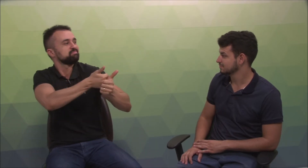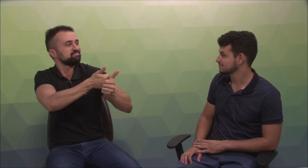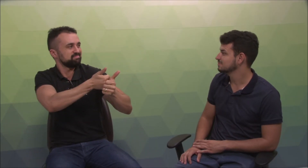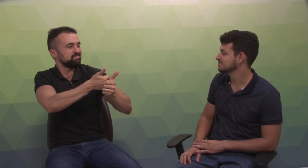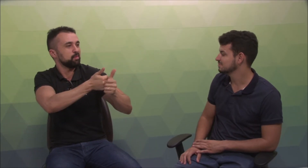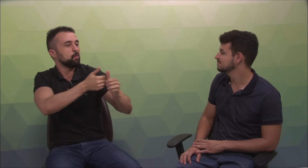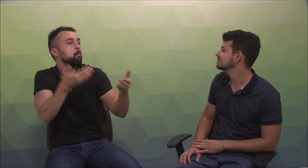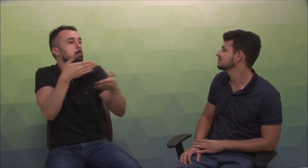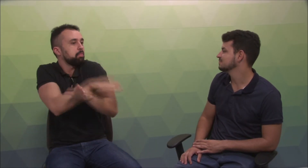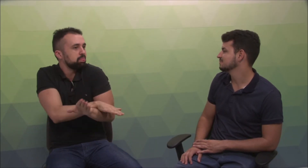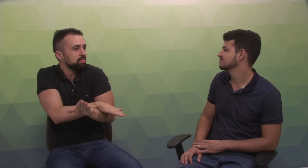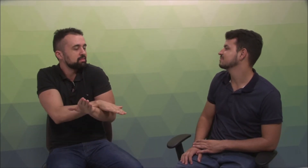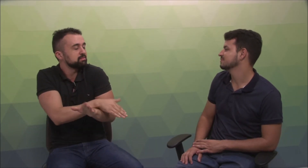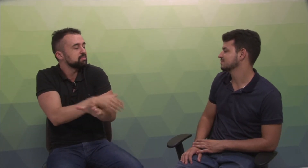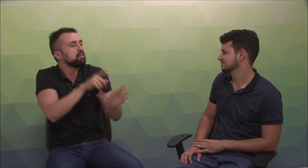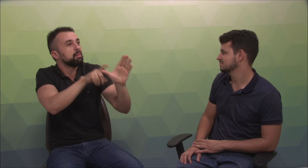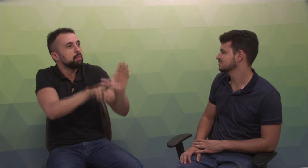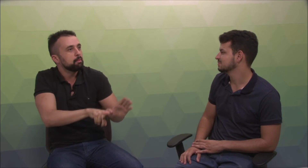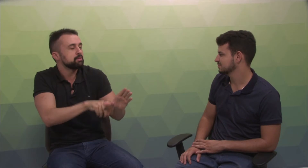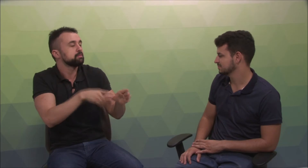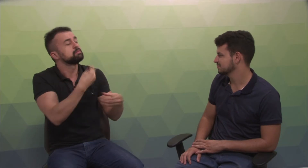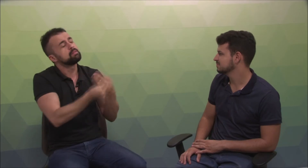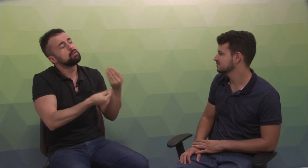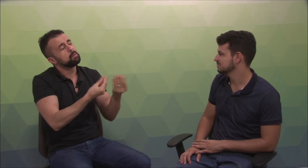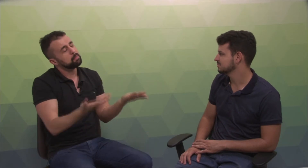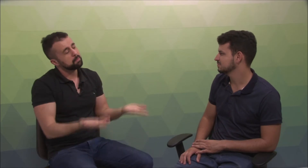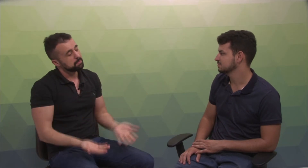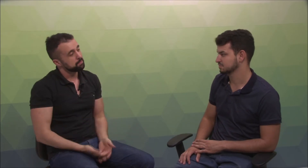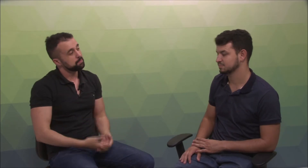línguas orais. Explica pra gente, Gabriel.